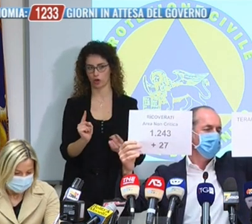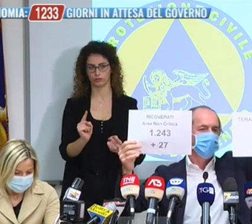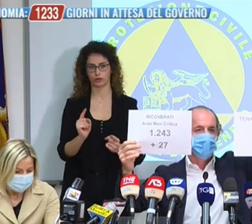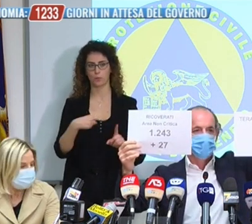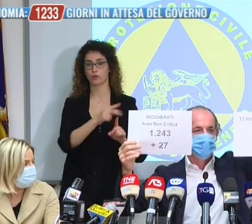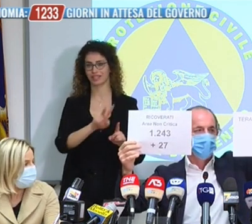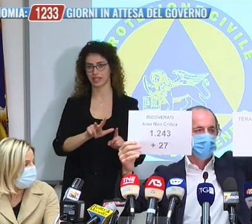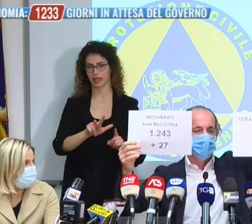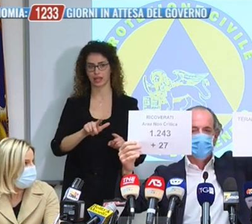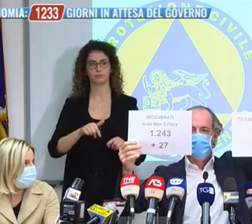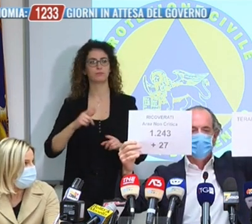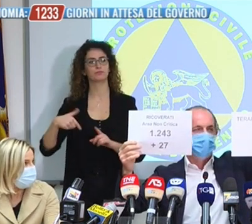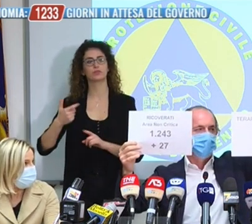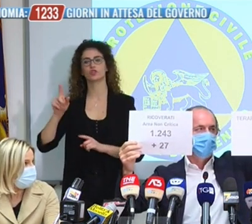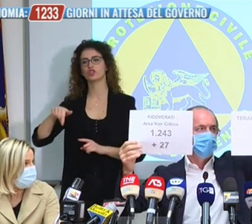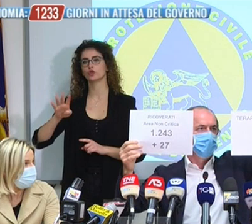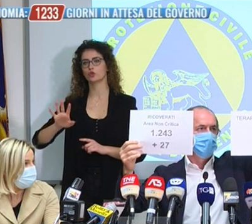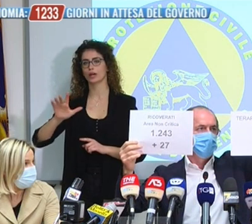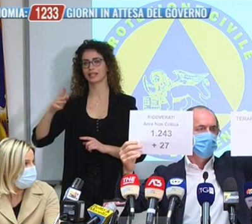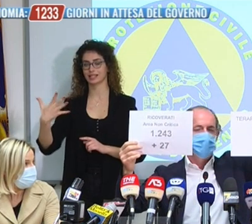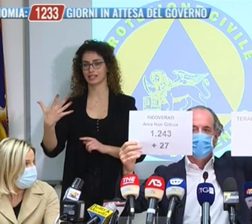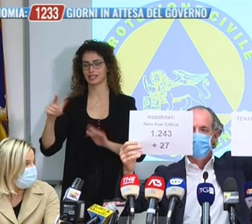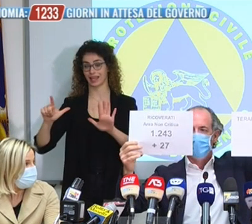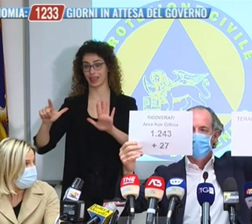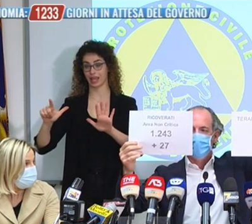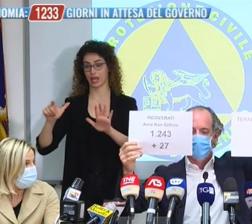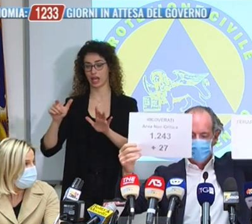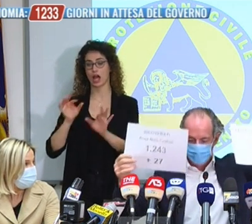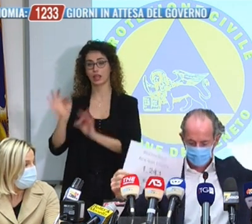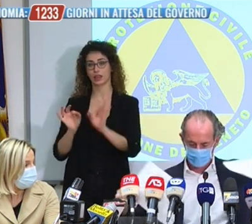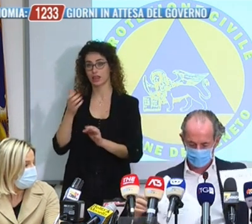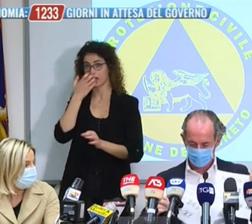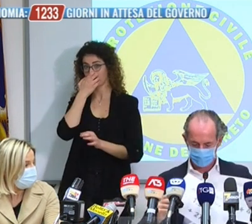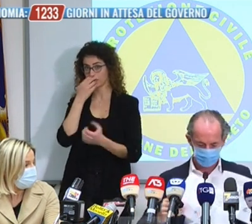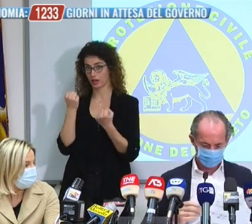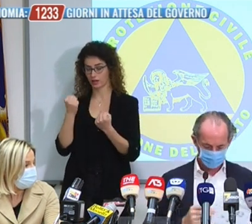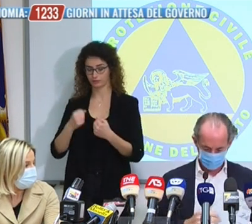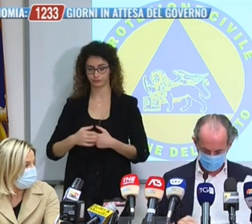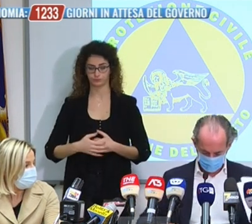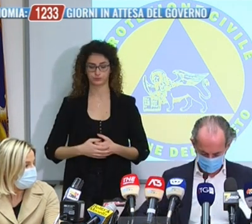157 più 4 in area di terapia intensiva.